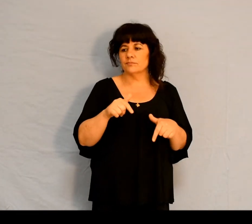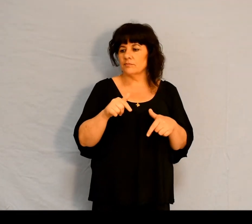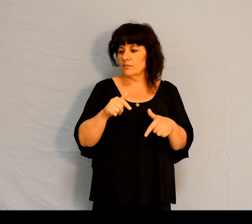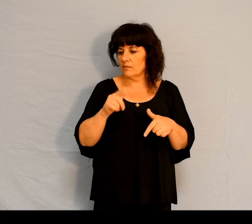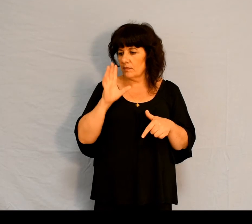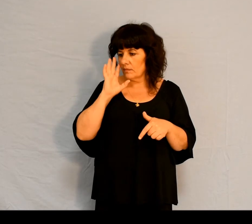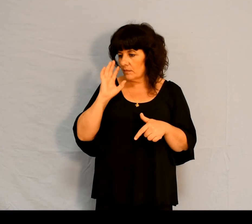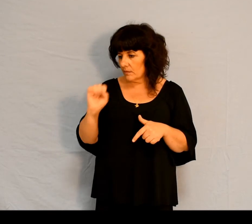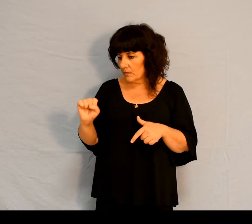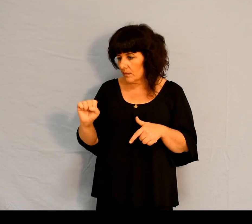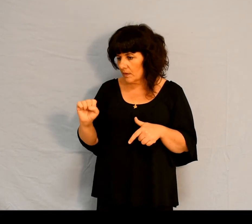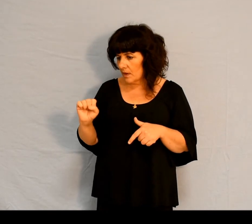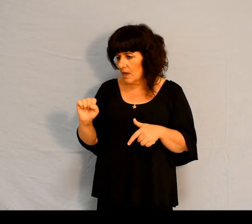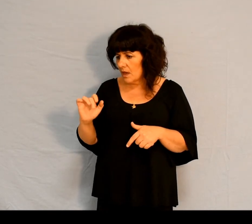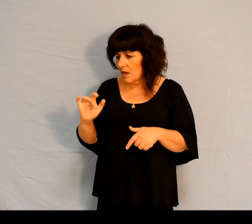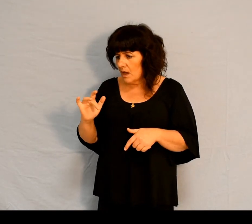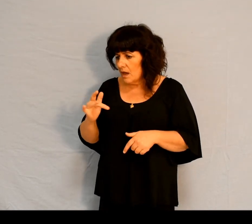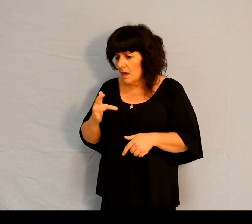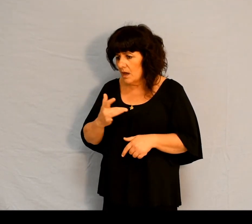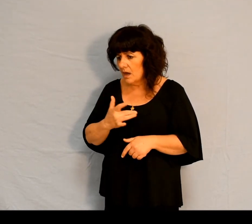et fut saisi de compassion.